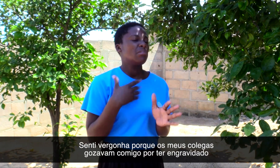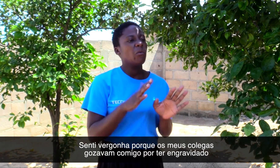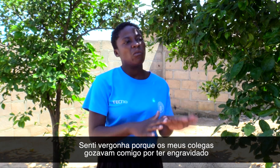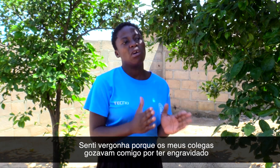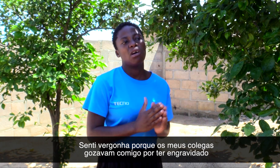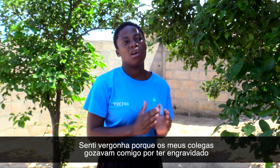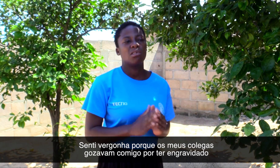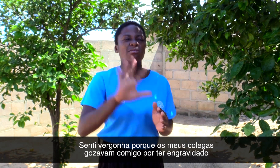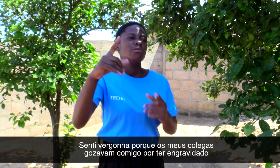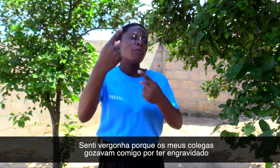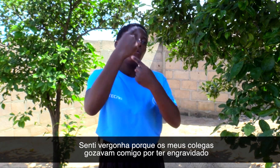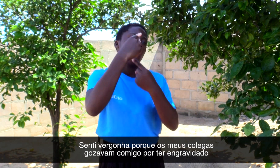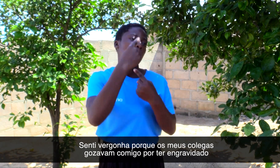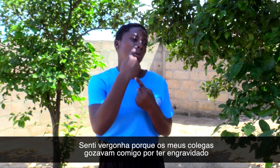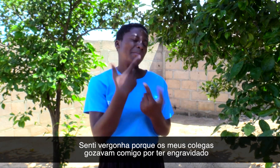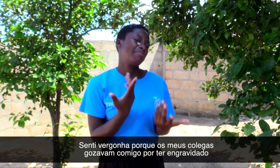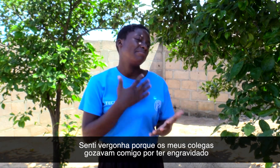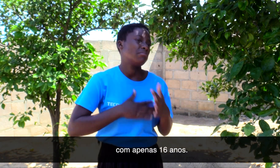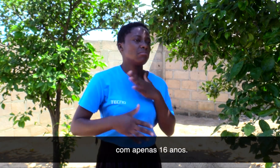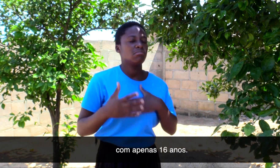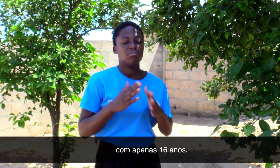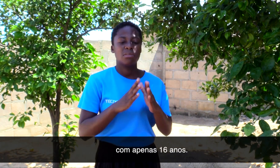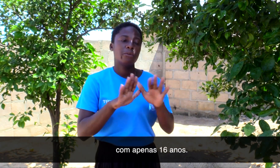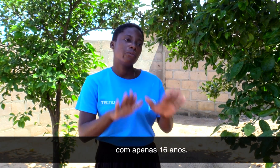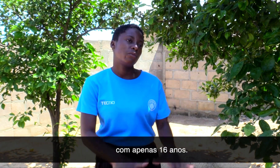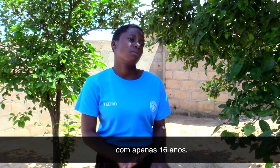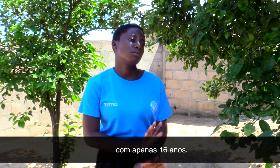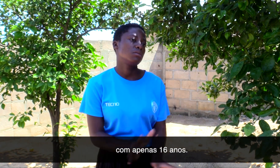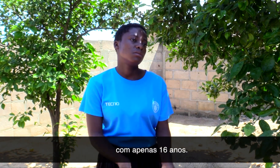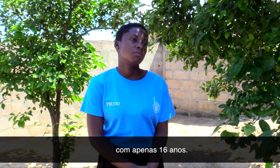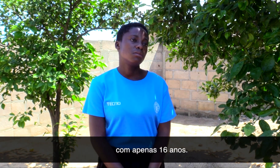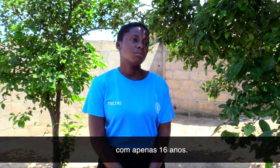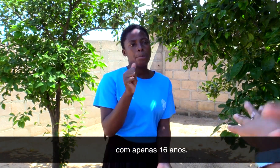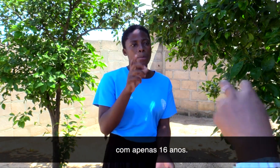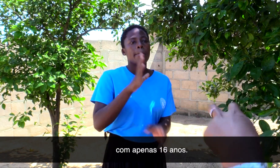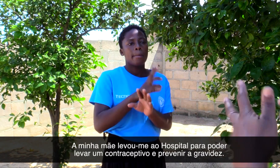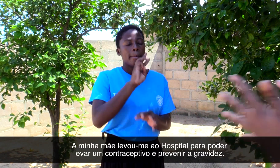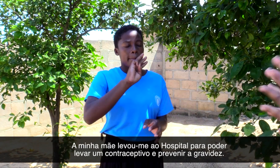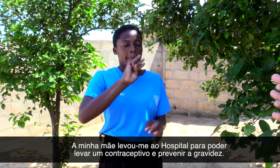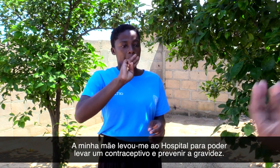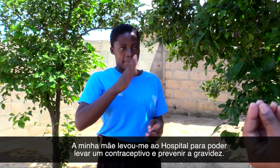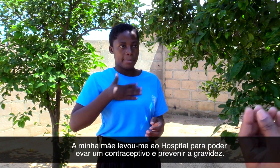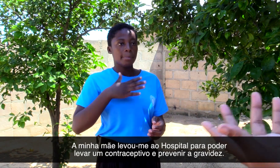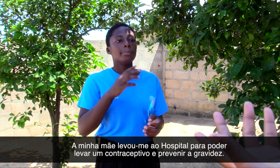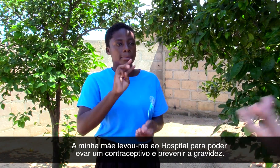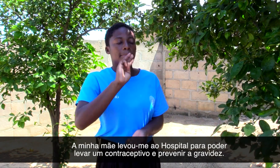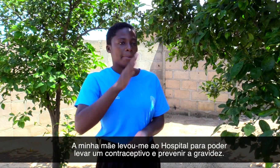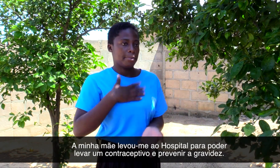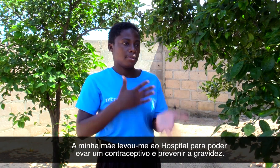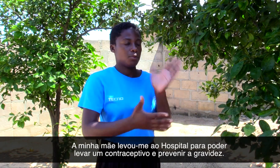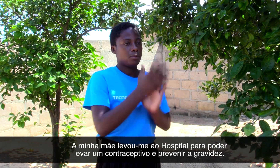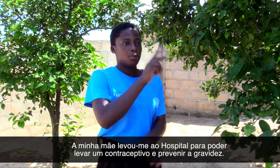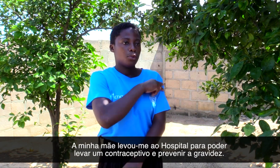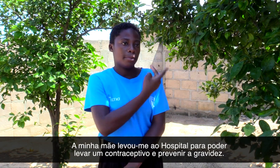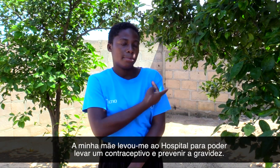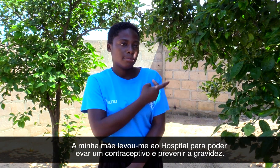comigo por ter engravidado ainda criança, com apenas 16 anos. A minha mãe levou-me ao